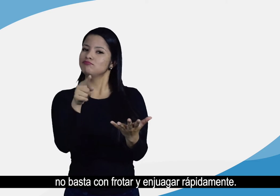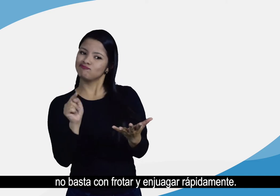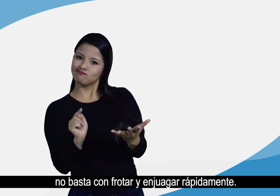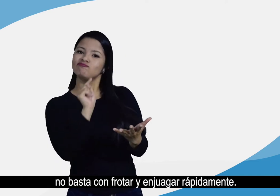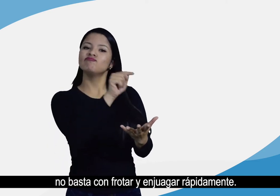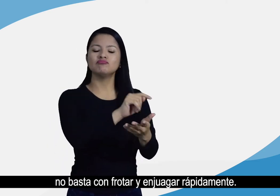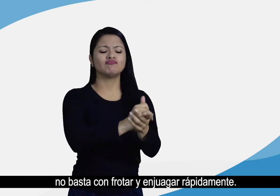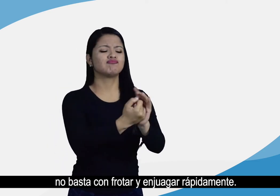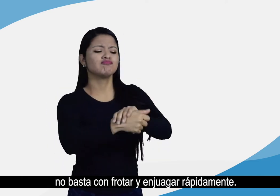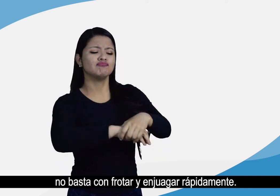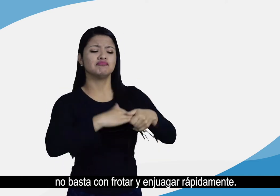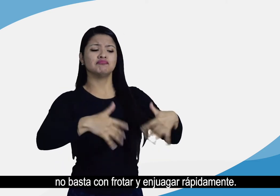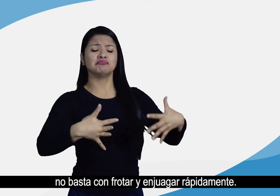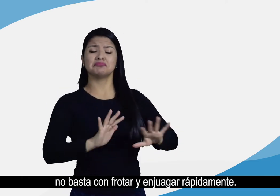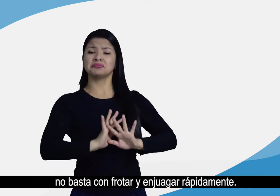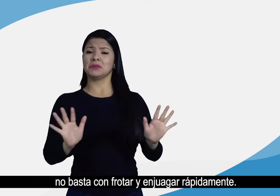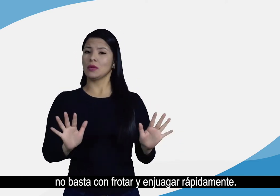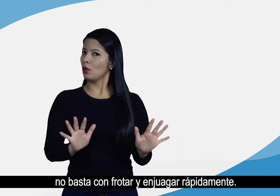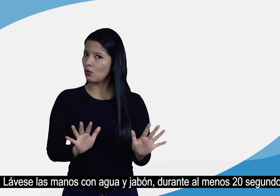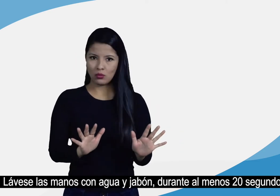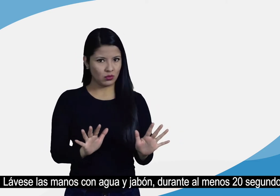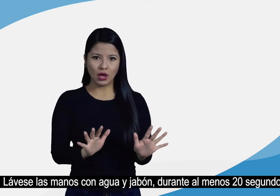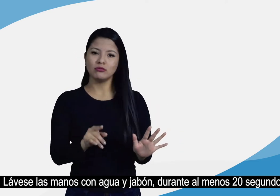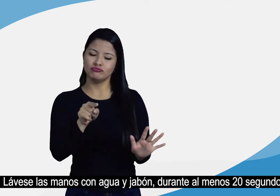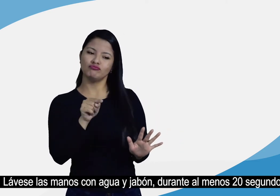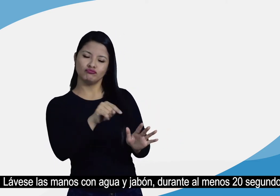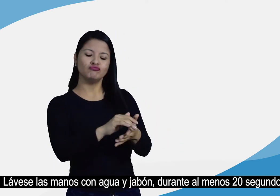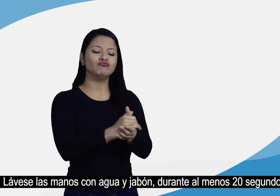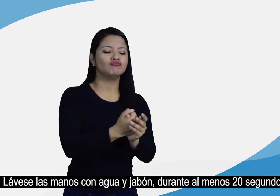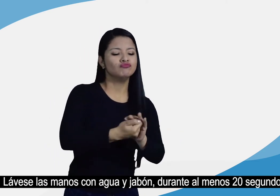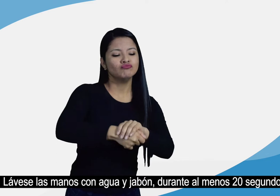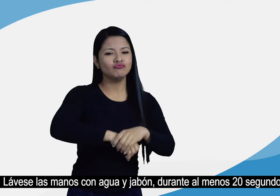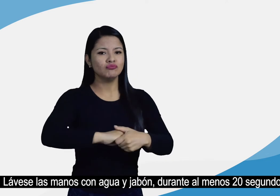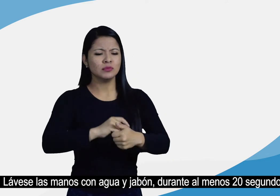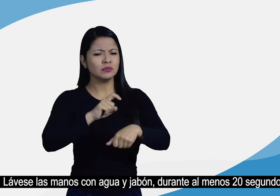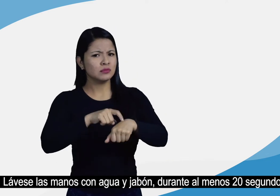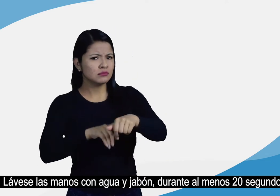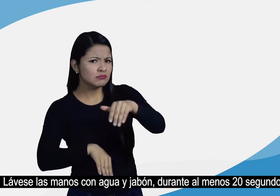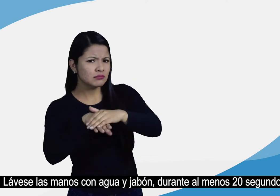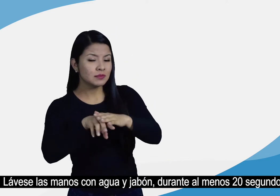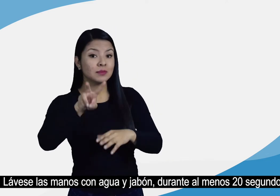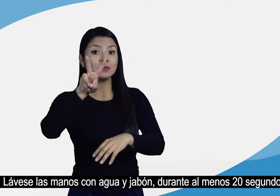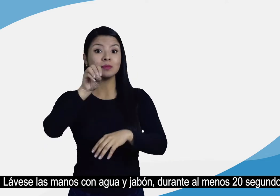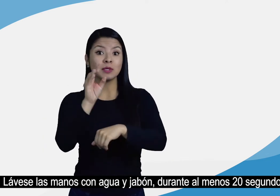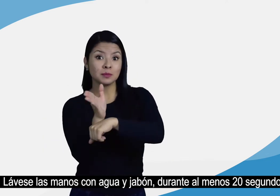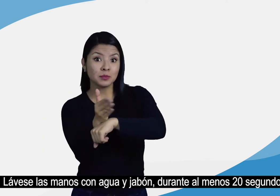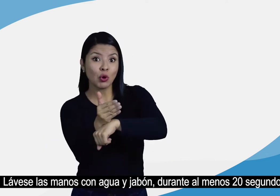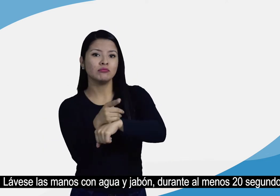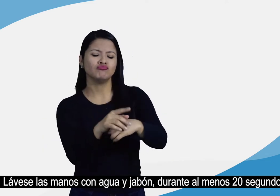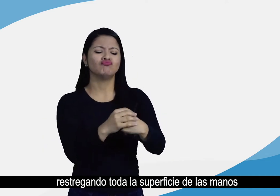No basta con frotar y enjuagar rápidamente. Lávese las manos con agua y jabón durante al menos 20 segundos,